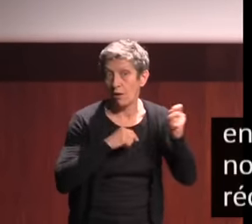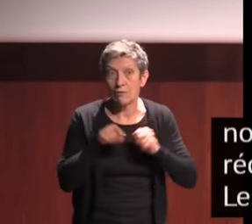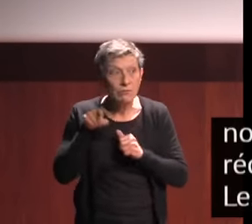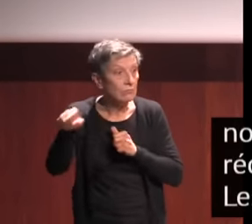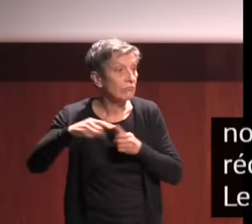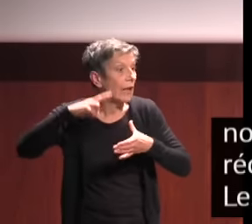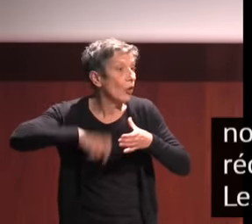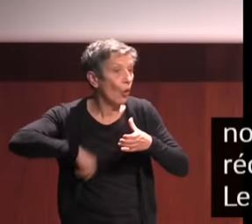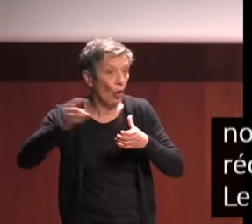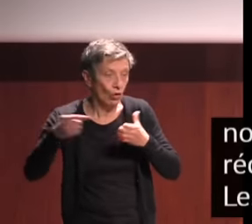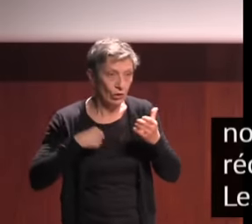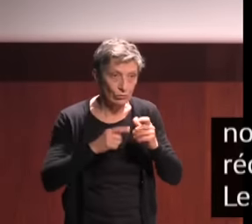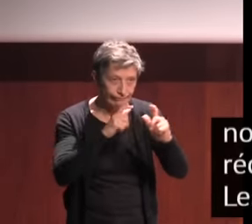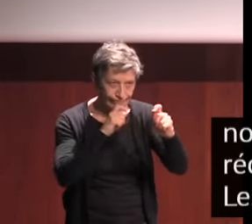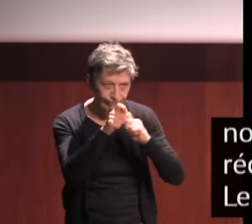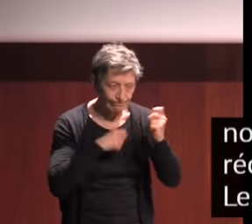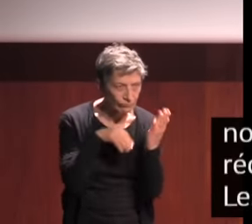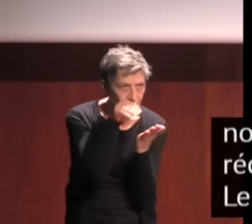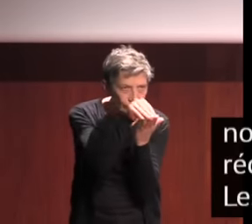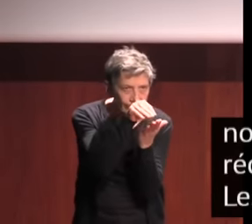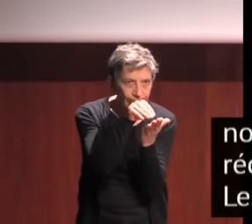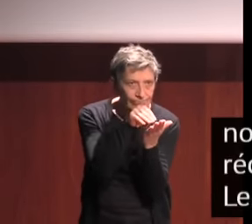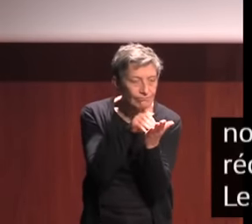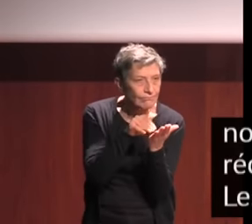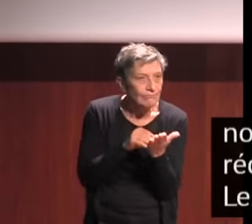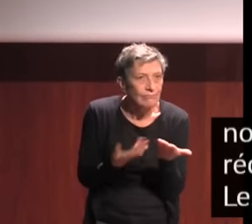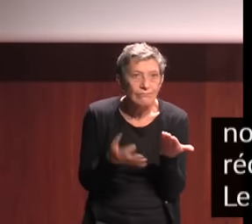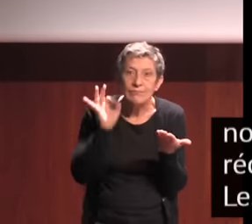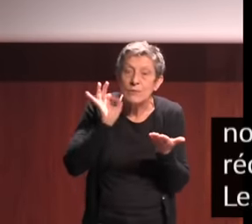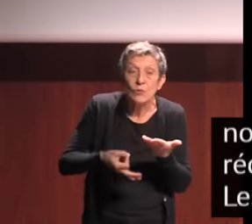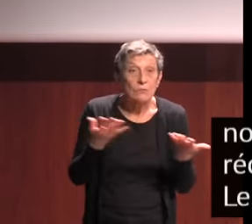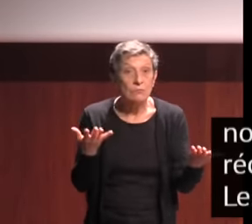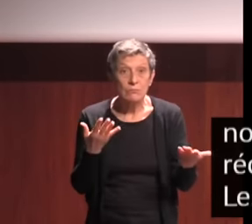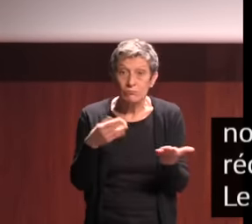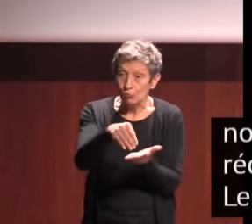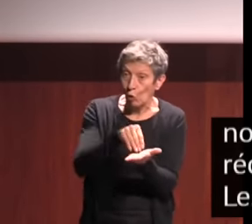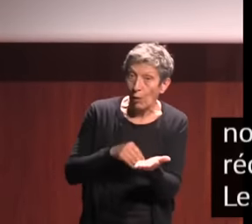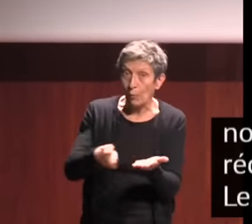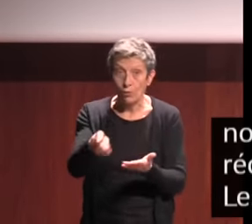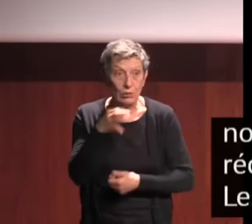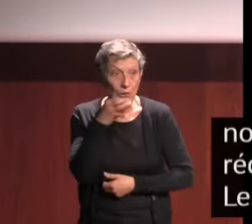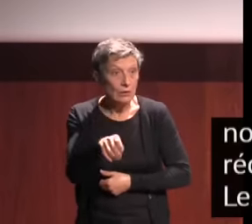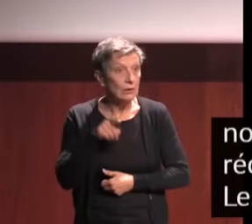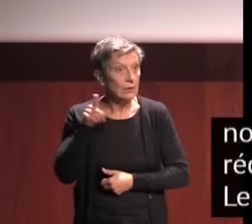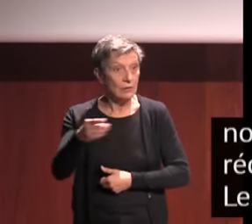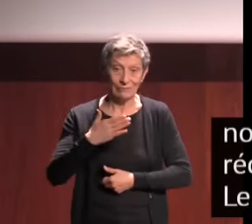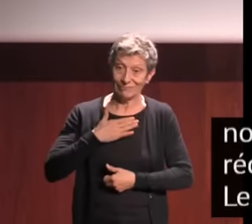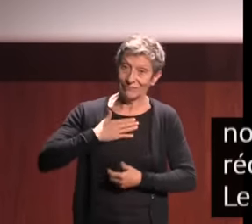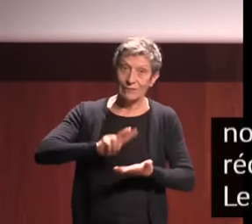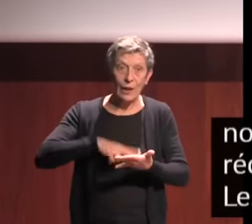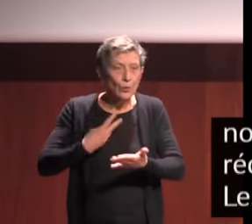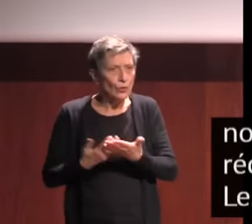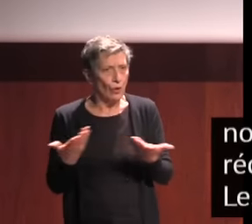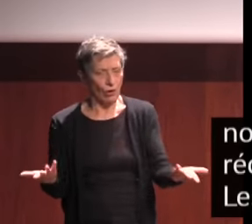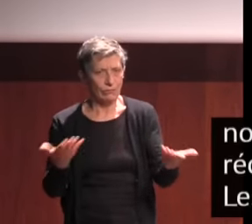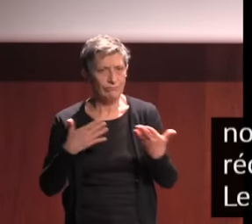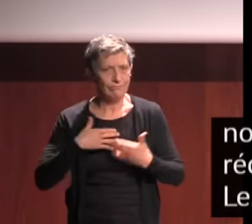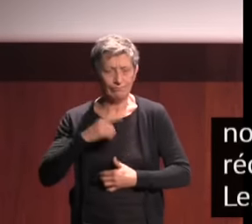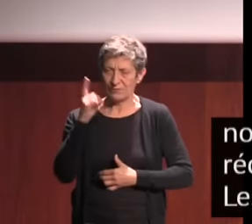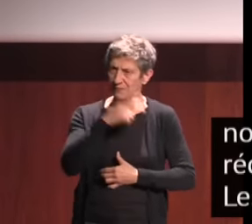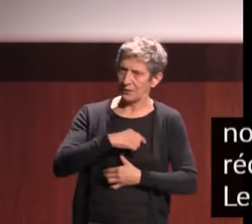avait avec lui, il est difficile de suivre Delaporte quand il soutient que sa tâche a été celle du traducteur.